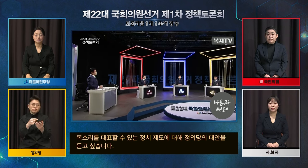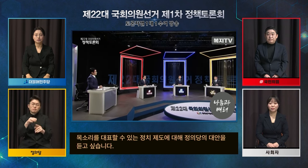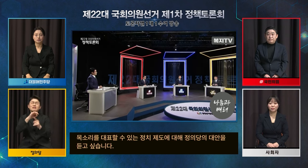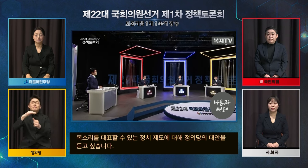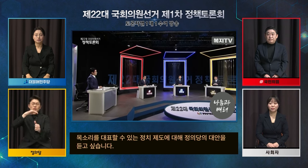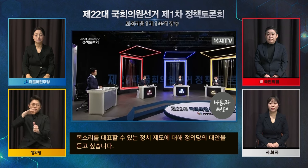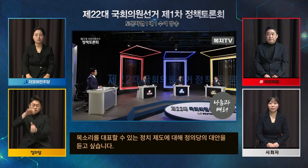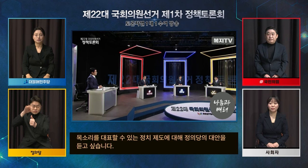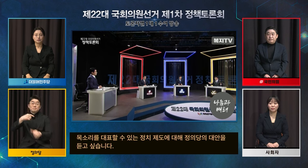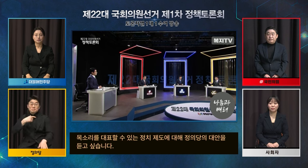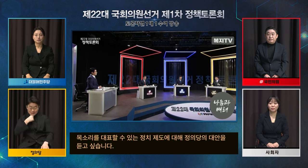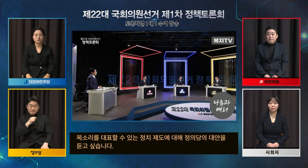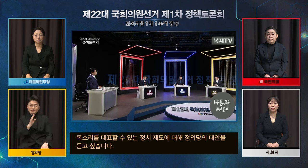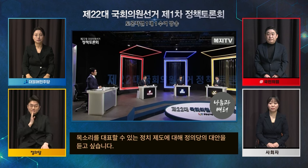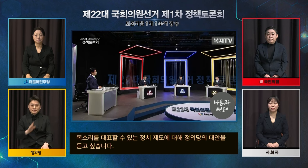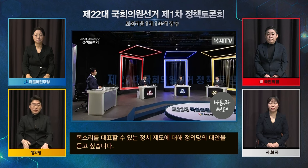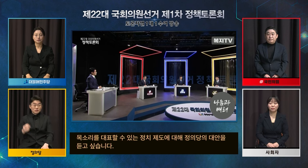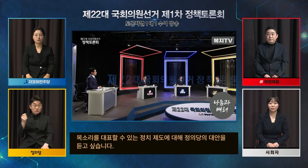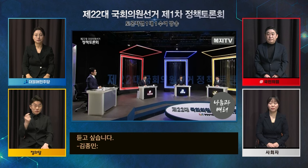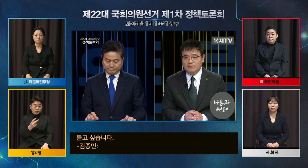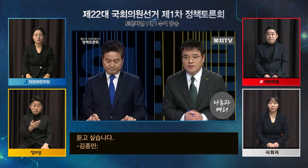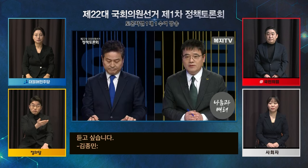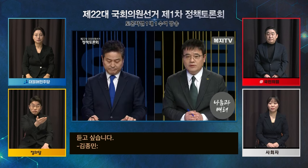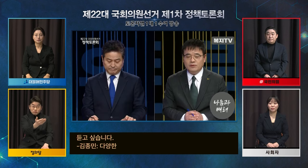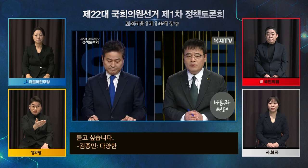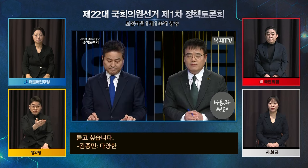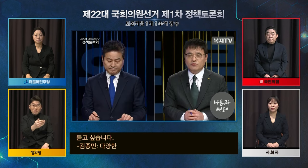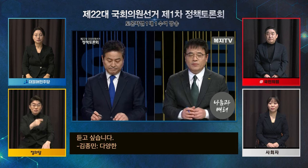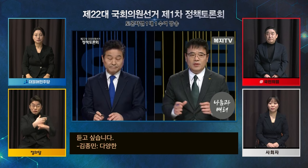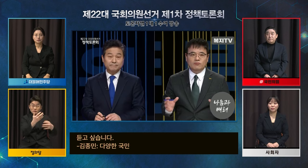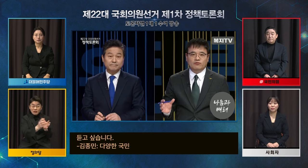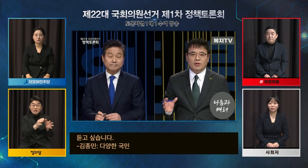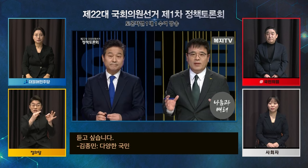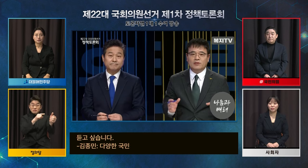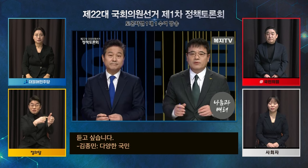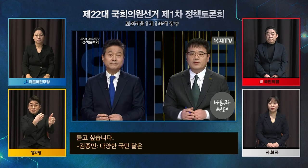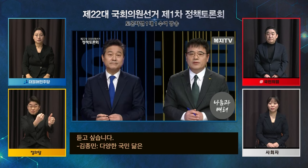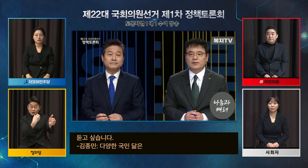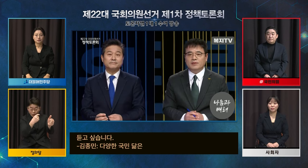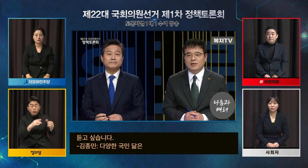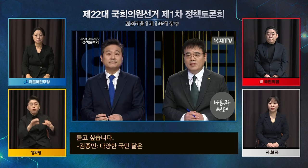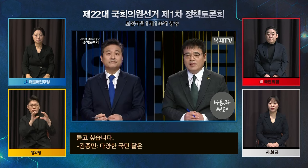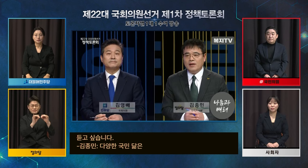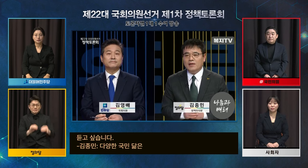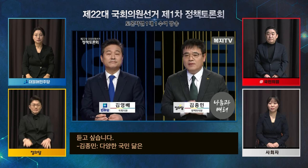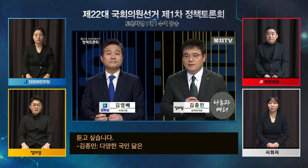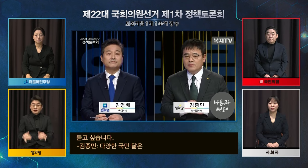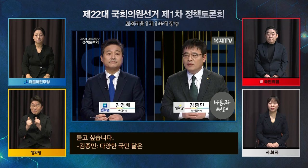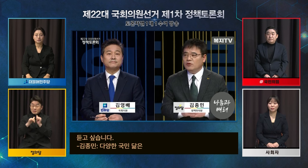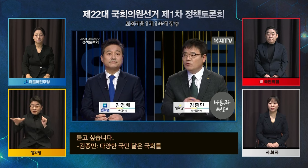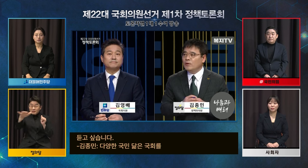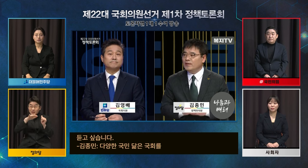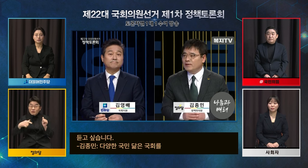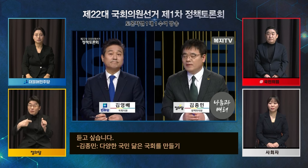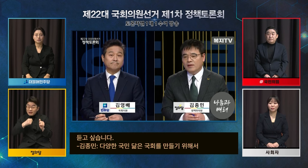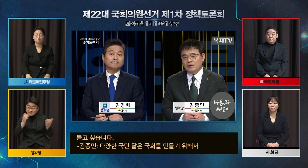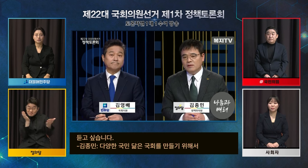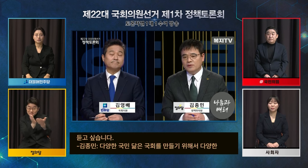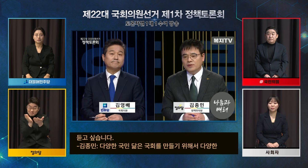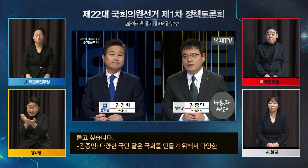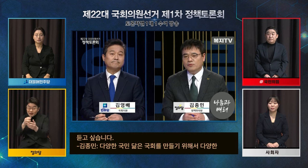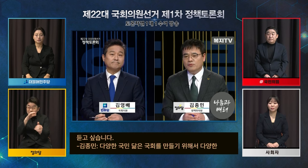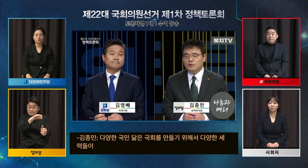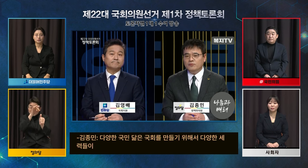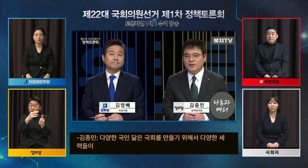입장. 아까 말씀하신 김명규 여기까지 말씀하신 것처럼 국민 닮은 국회를 만들기 위해서는 다양한 세력들이 들어와야 되는데